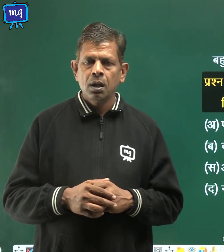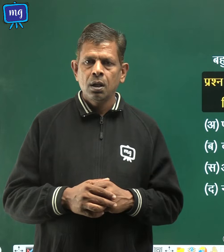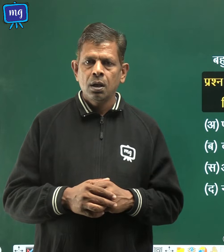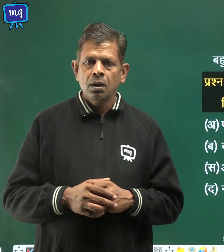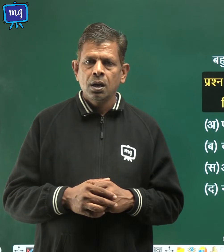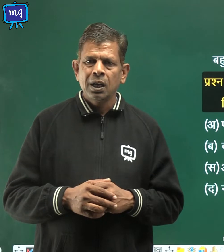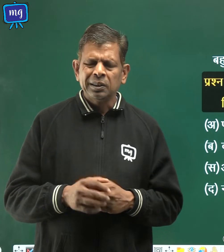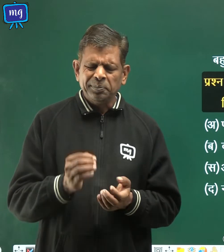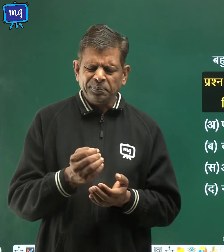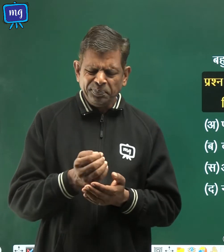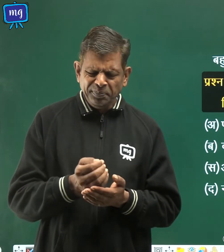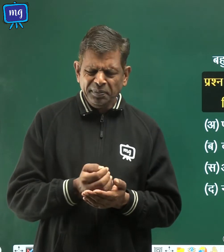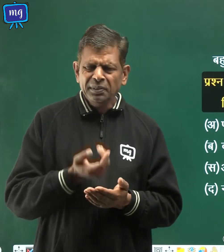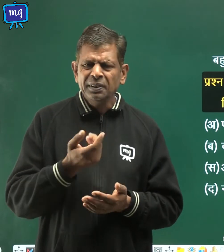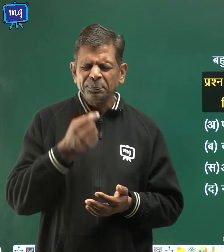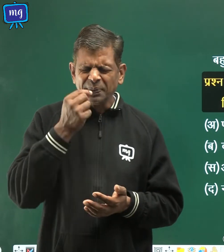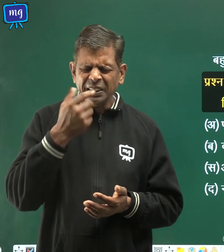लैक्टिक अम्ल